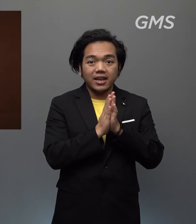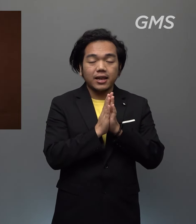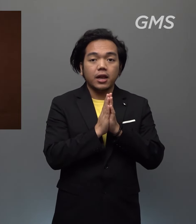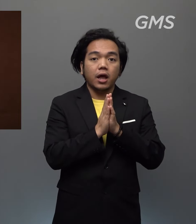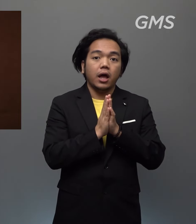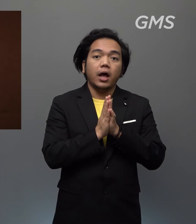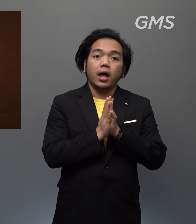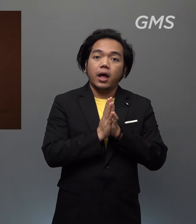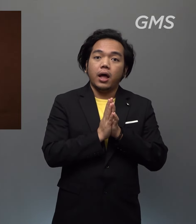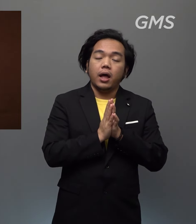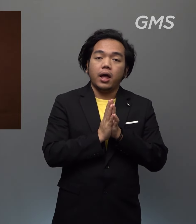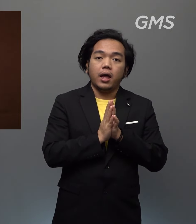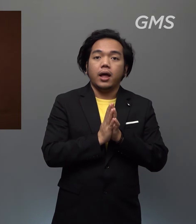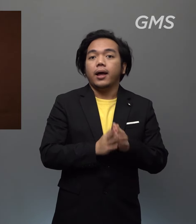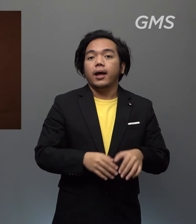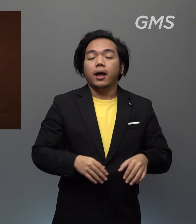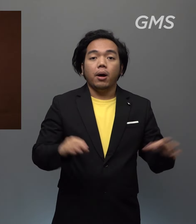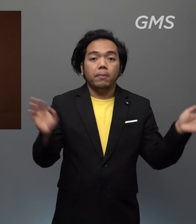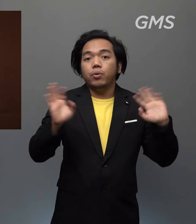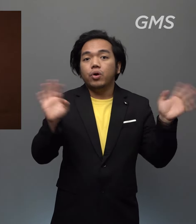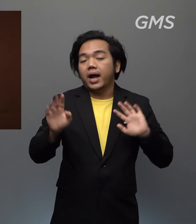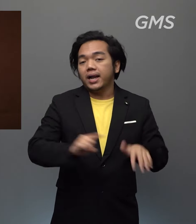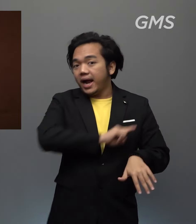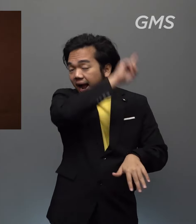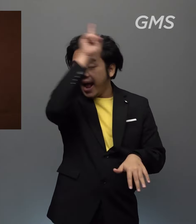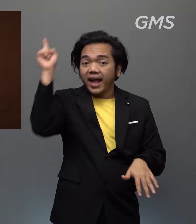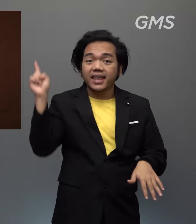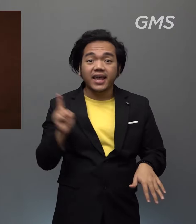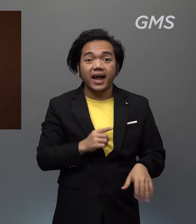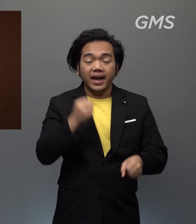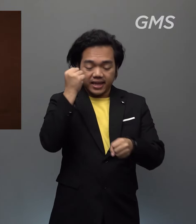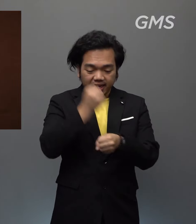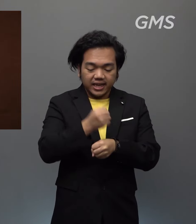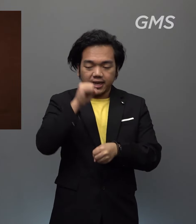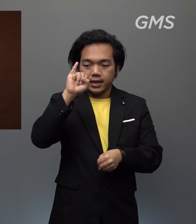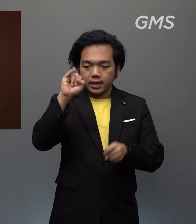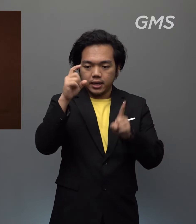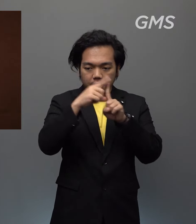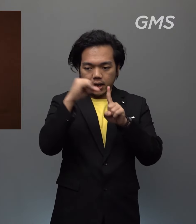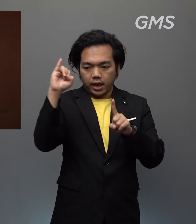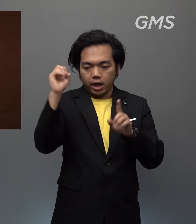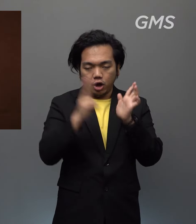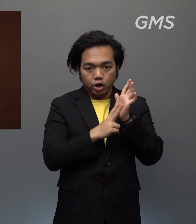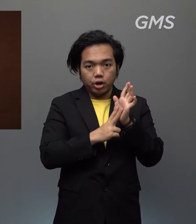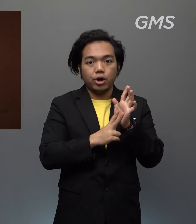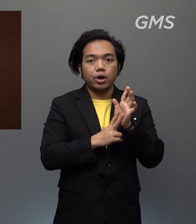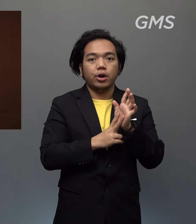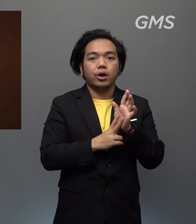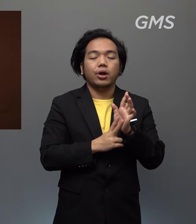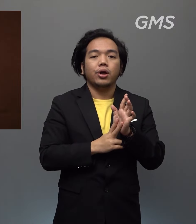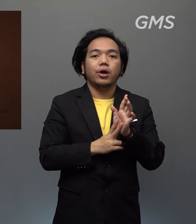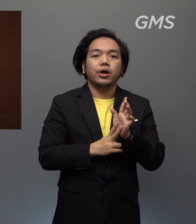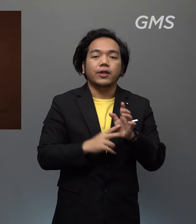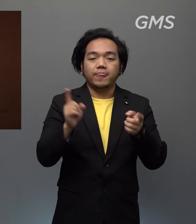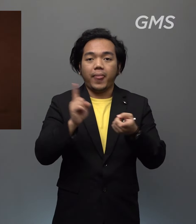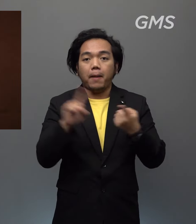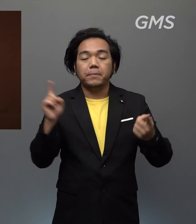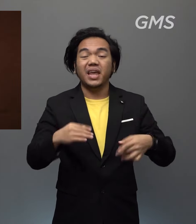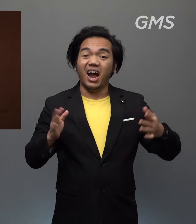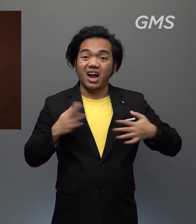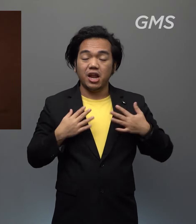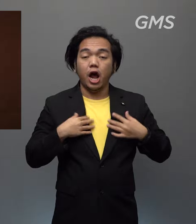situ, tetapi bersama dengan 300 orang yang meskipun masih lelah namun